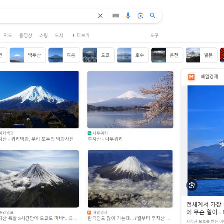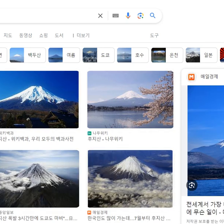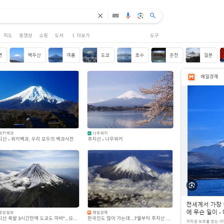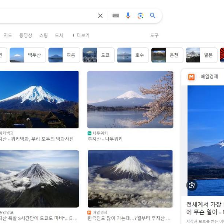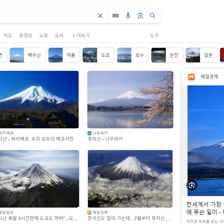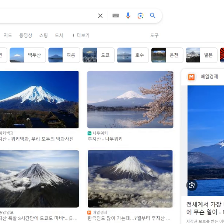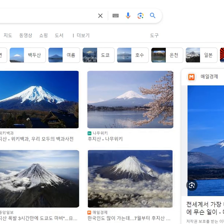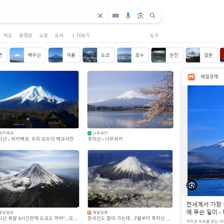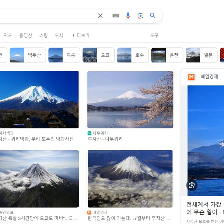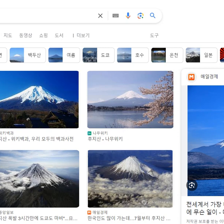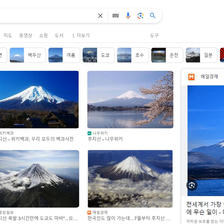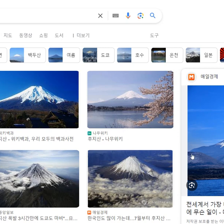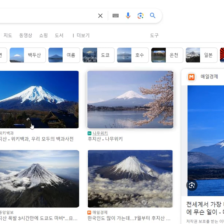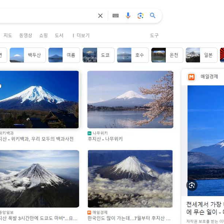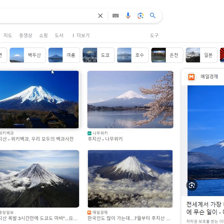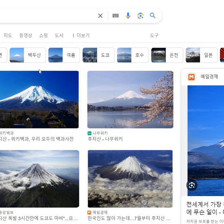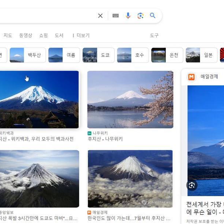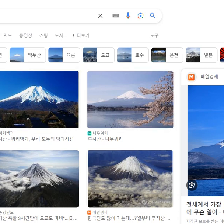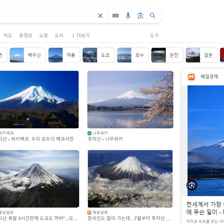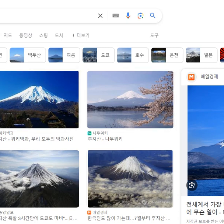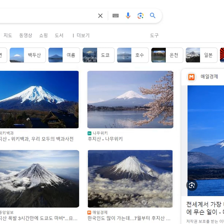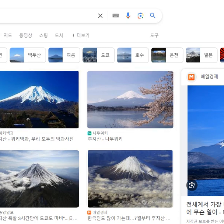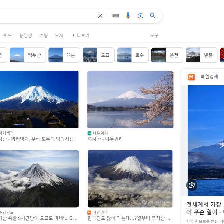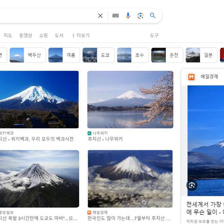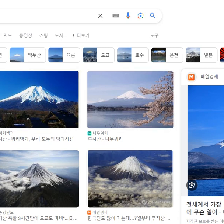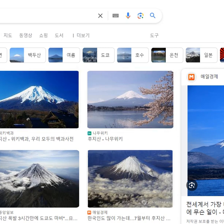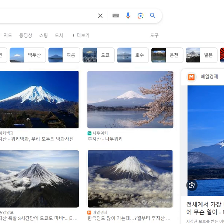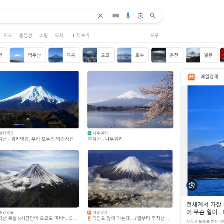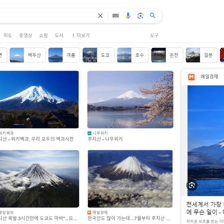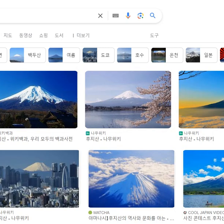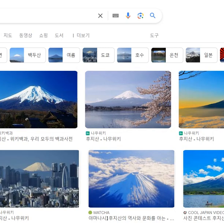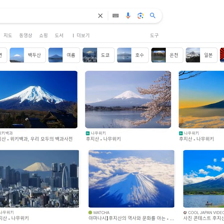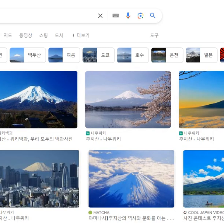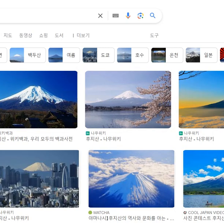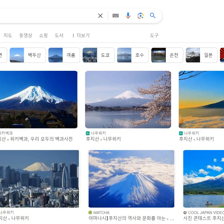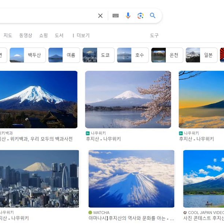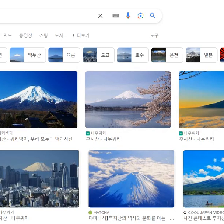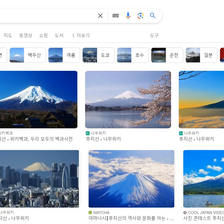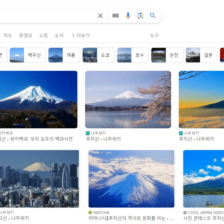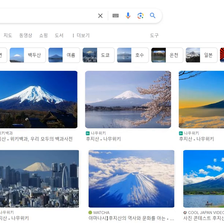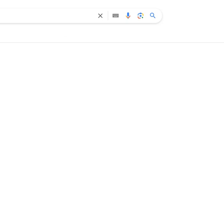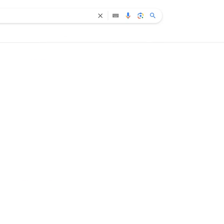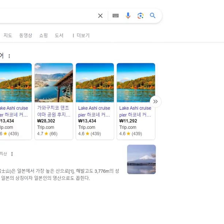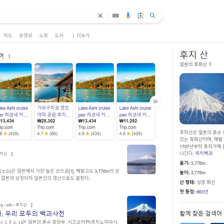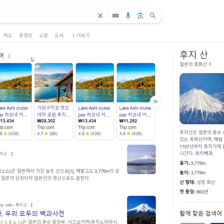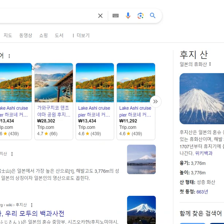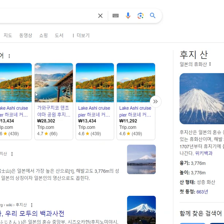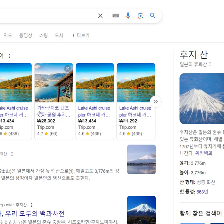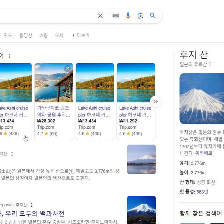넘으니까 여기가 얘네 몇 미터일까? 3,000m가 넘는데.